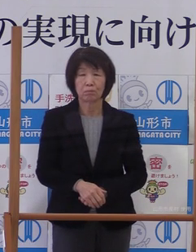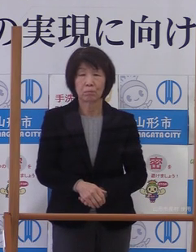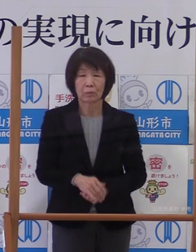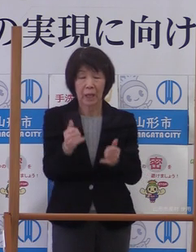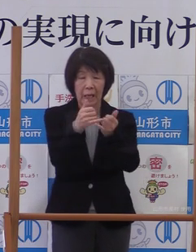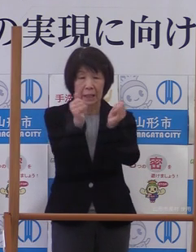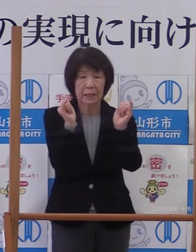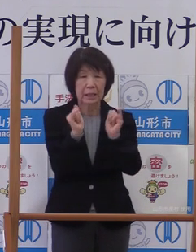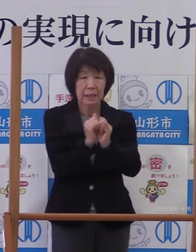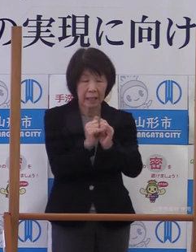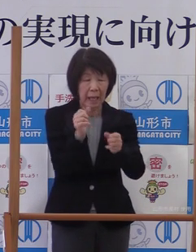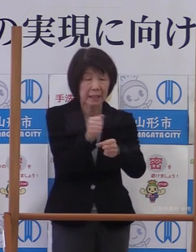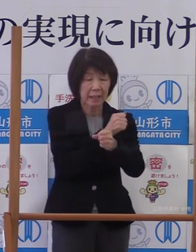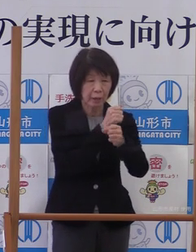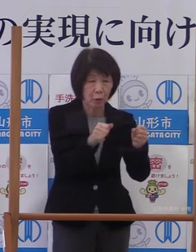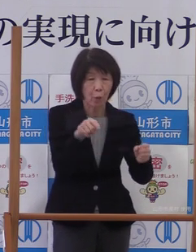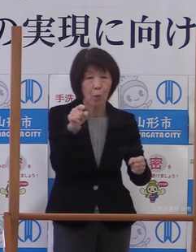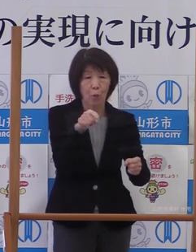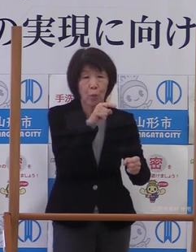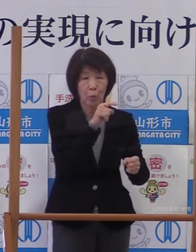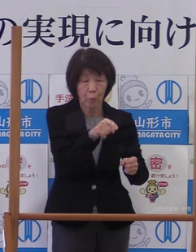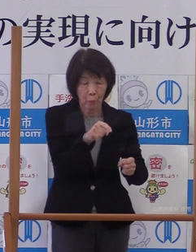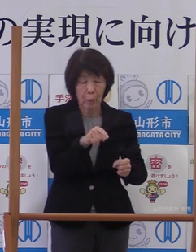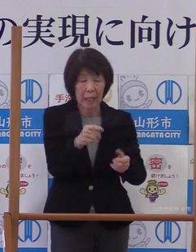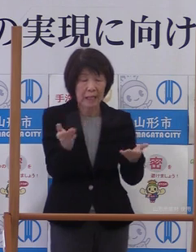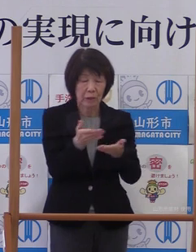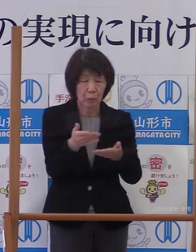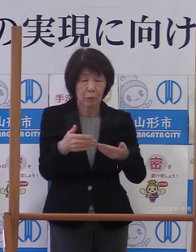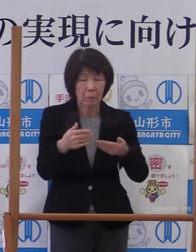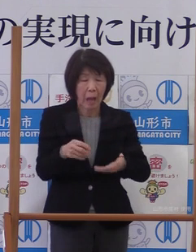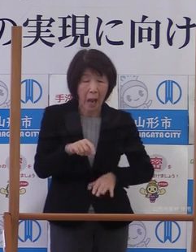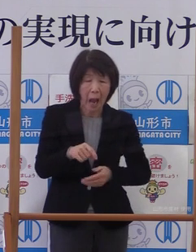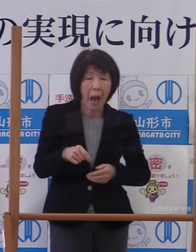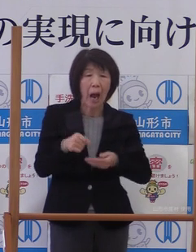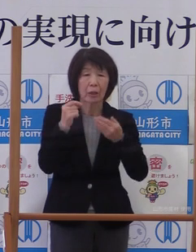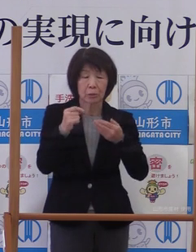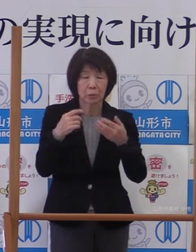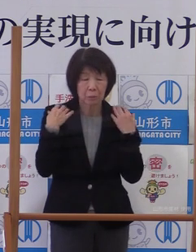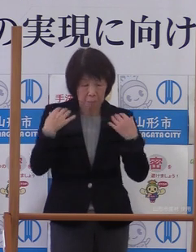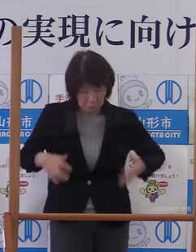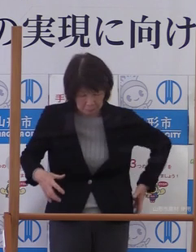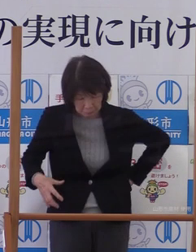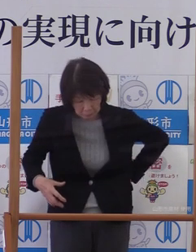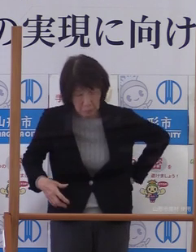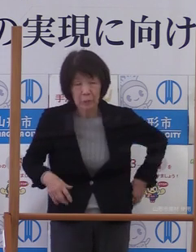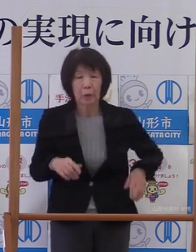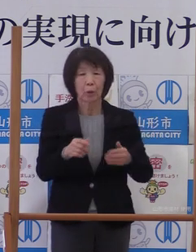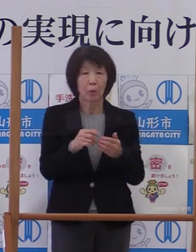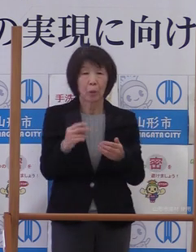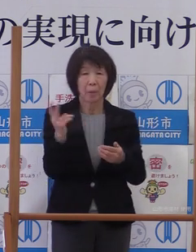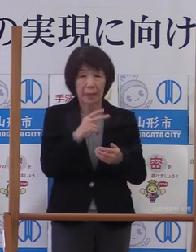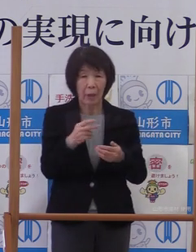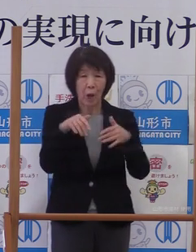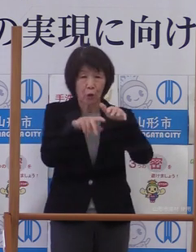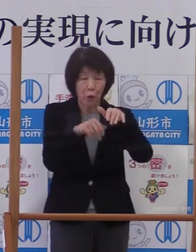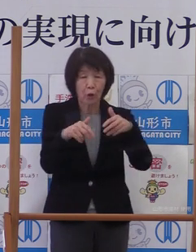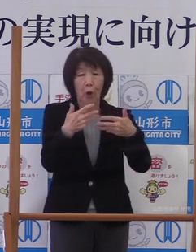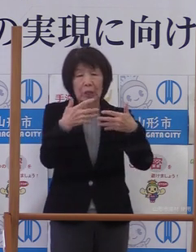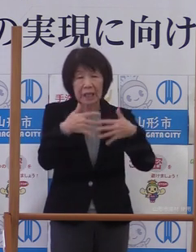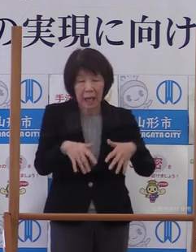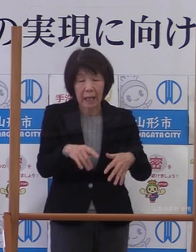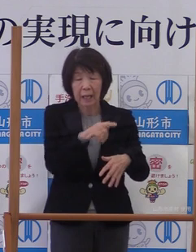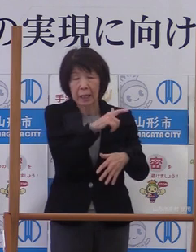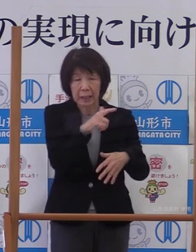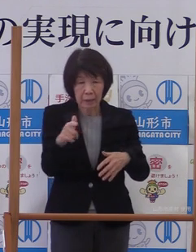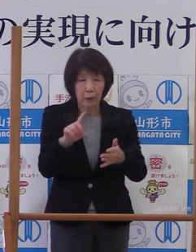社会産業分野においては、作業負担を軽減するアシストスーツなど農業機械用具の導入費に対して支援を